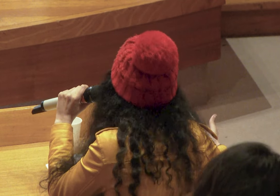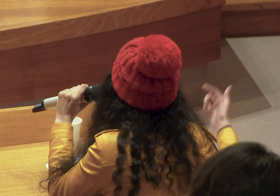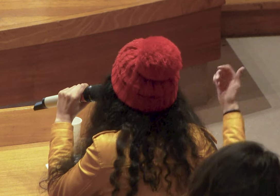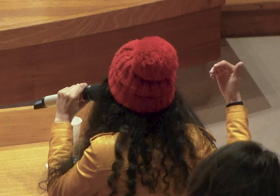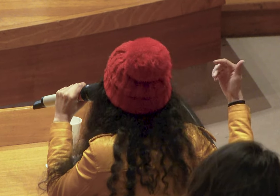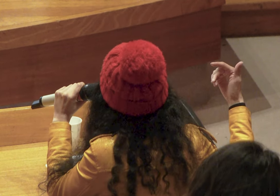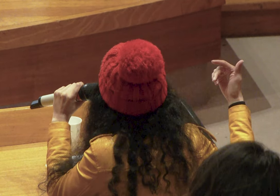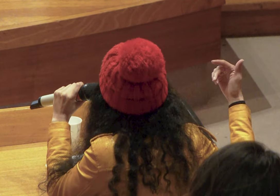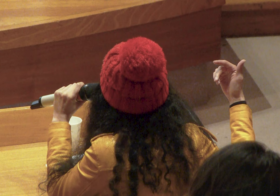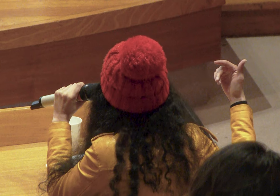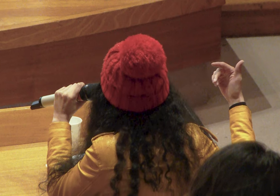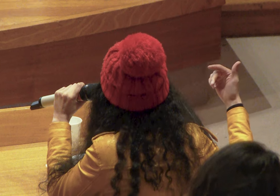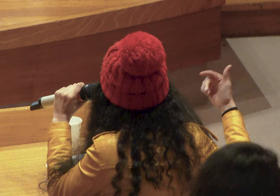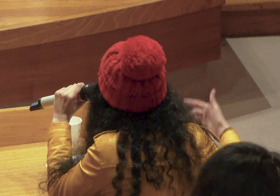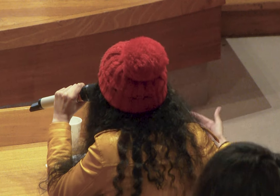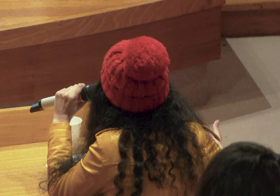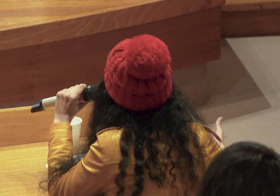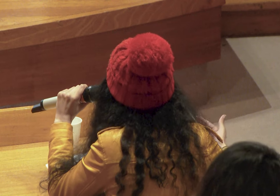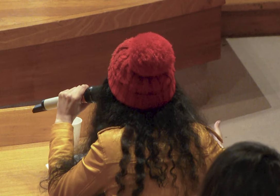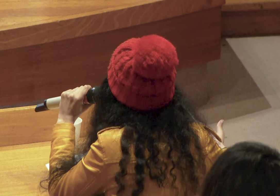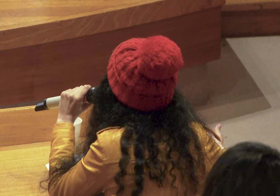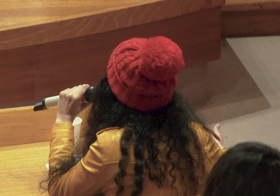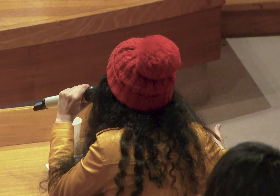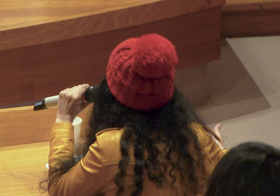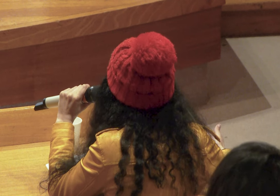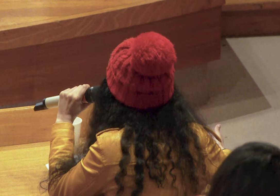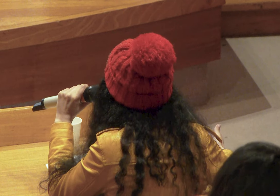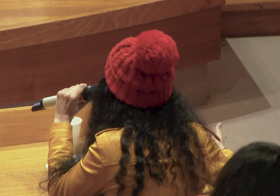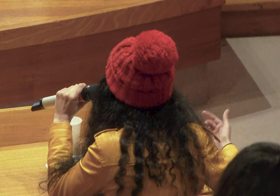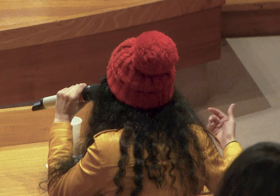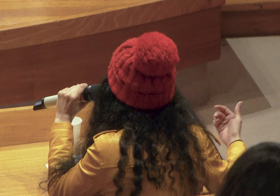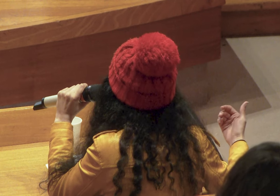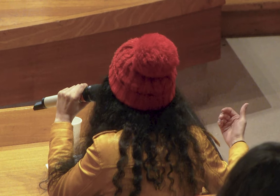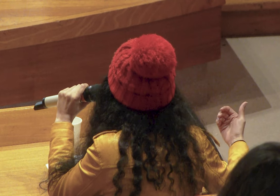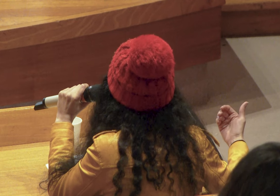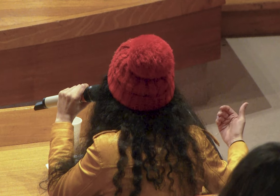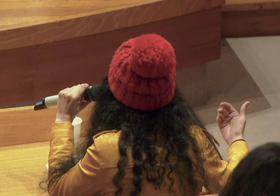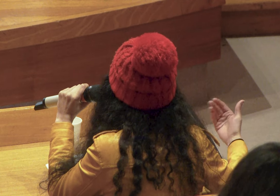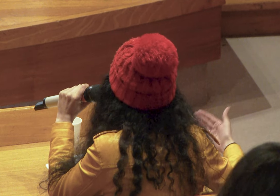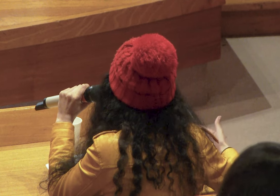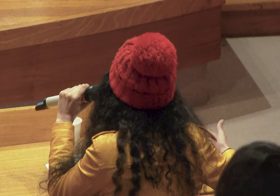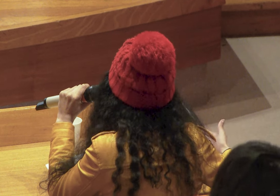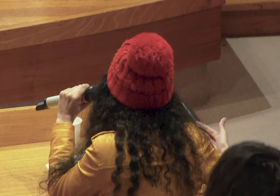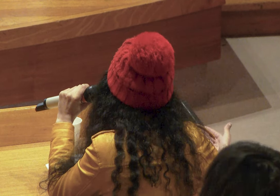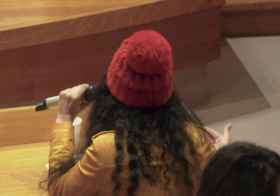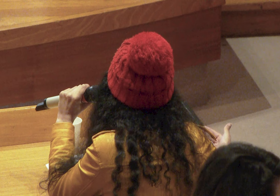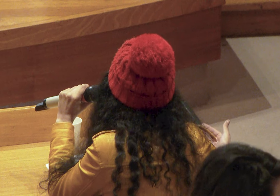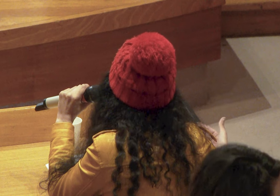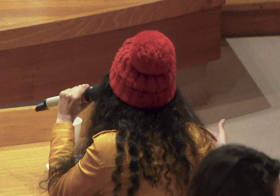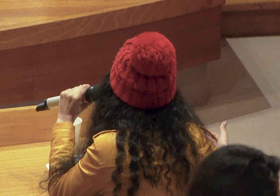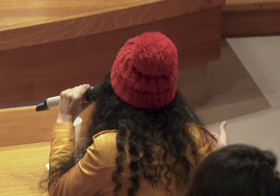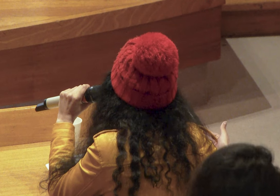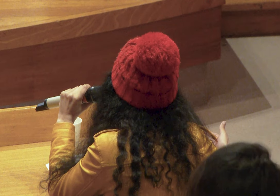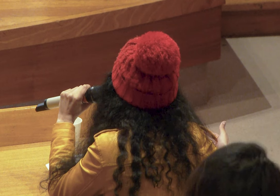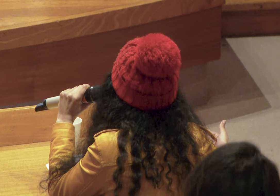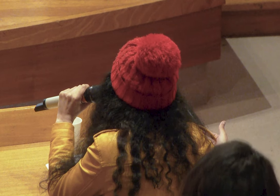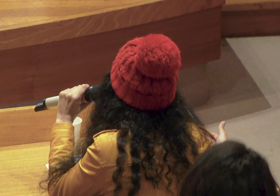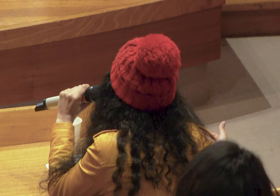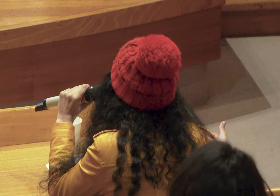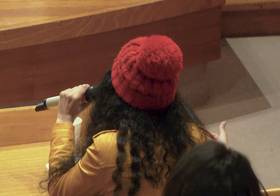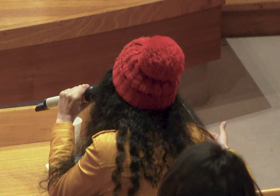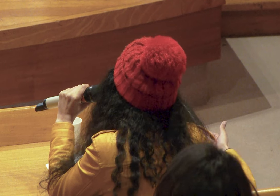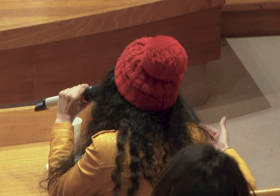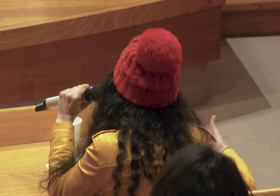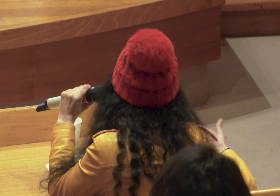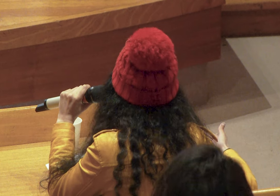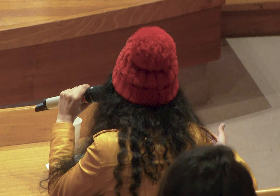femme, je suis touchée par le racisme systémique, et puis aussi faire comprendre aux enseignants que